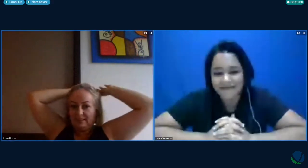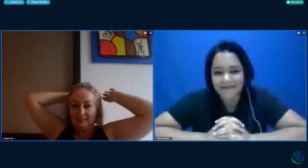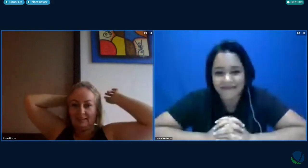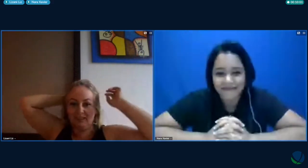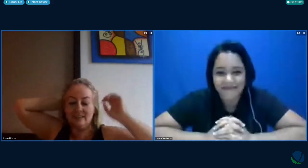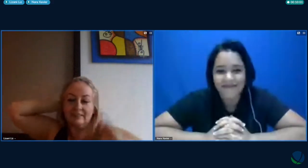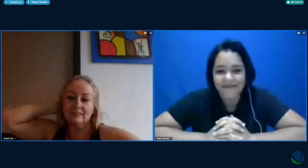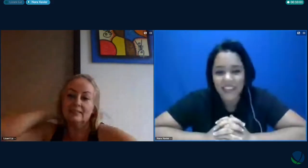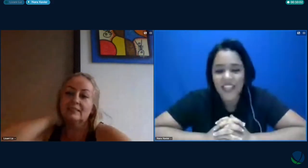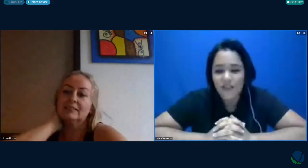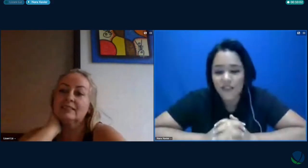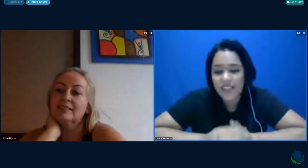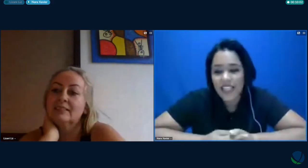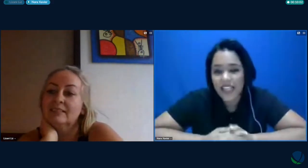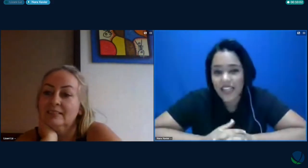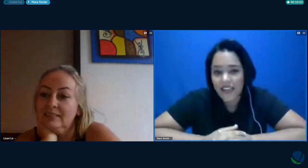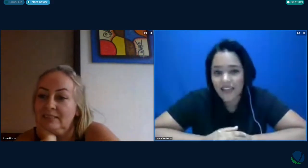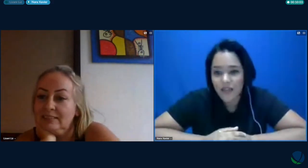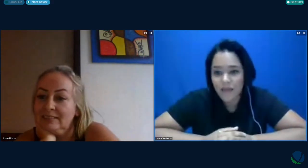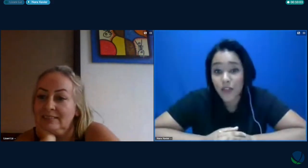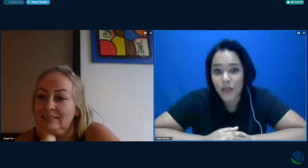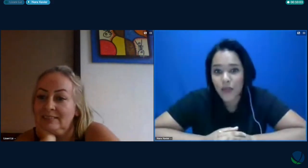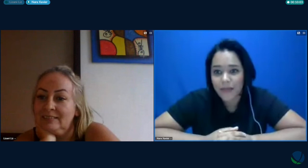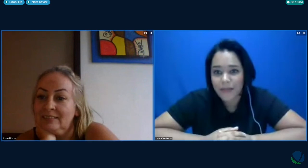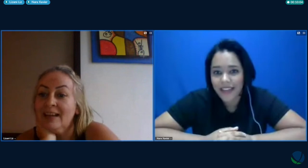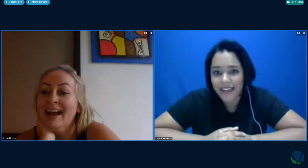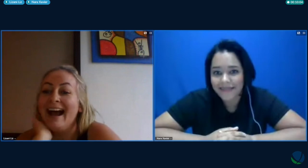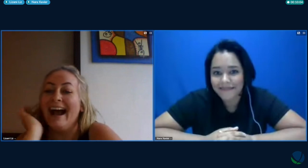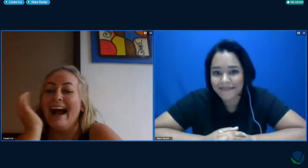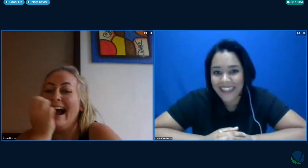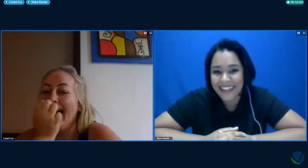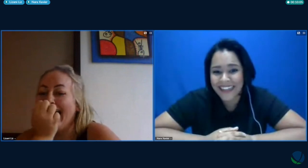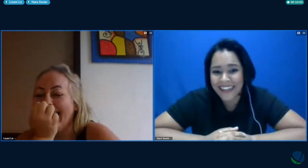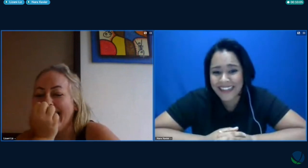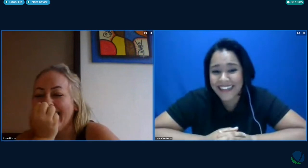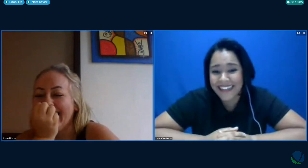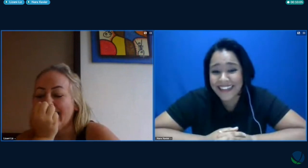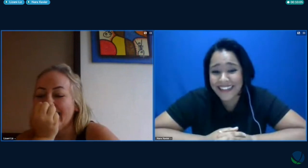presencial. É. Eu que fiz carteirinha da UNB, nunca peguei.